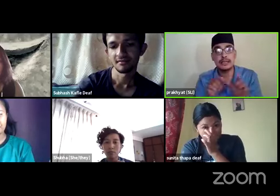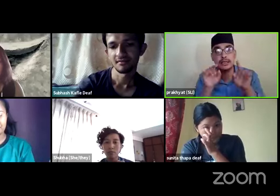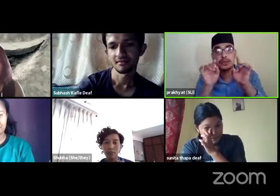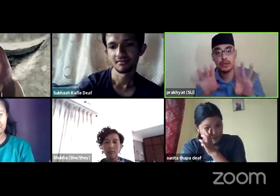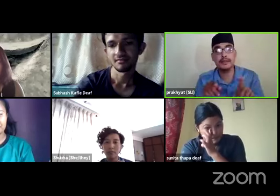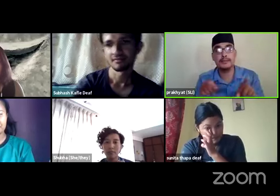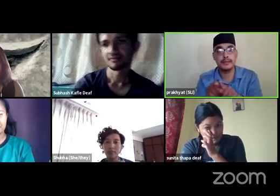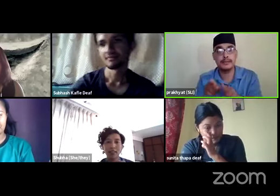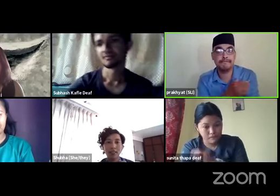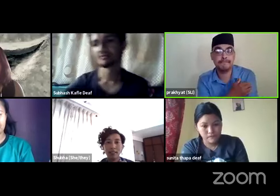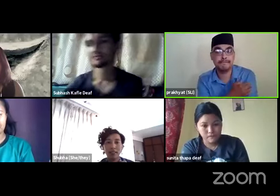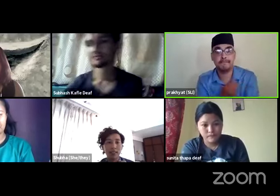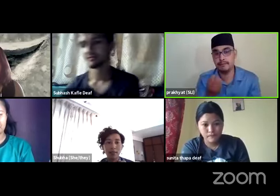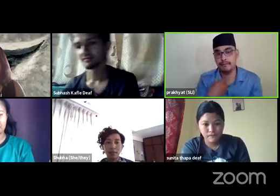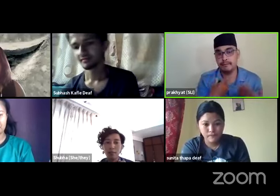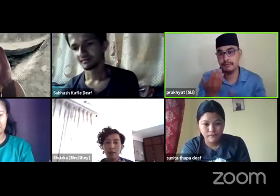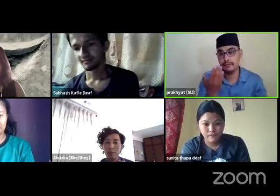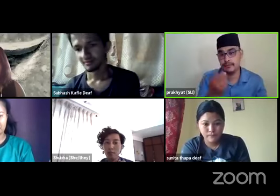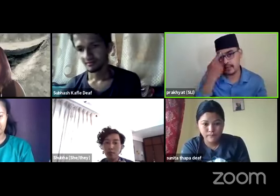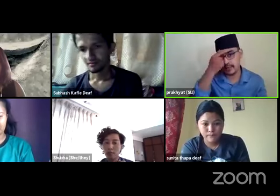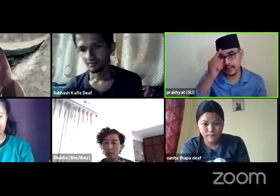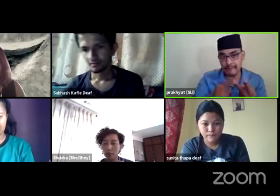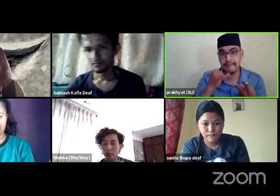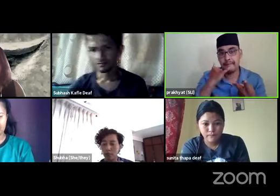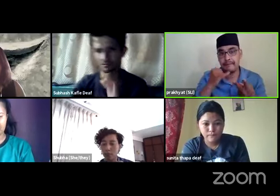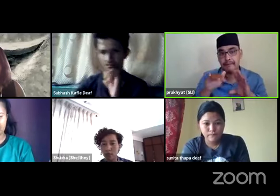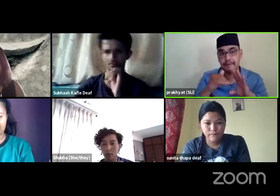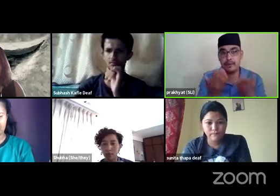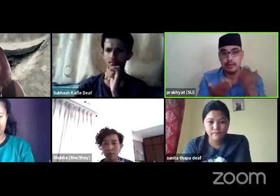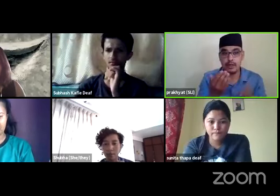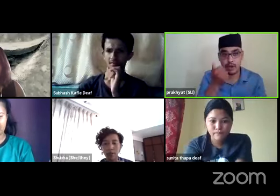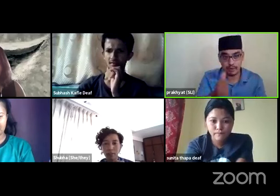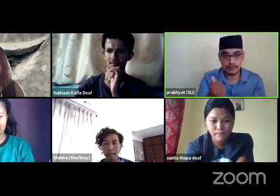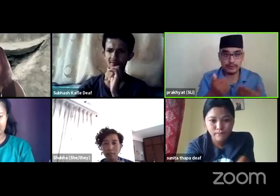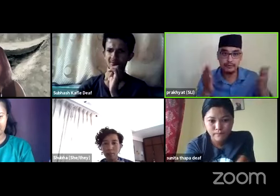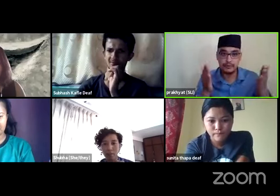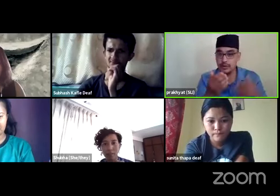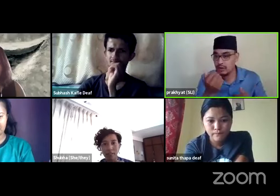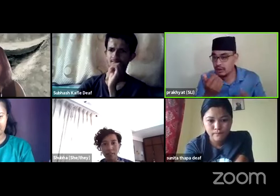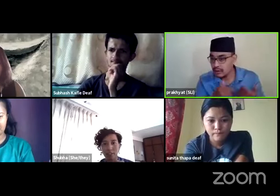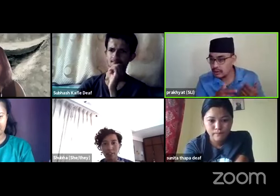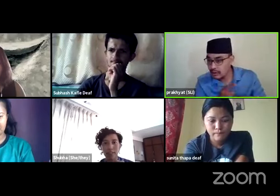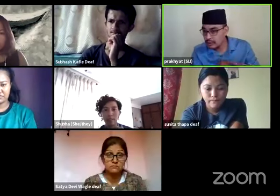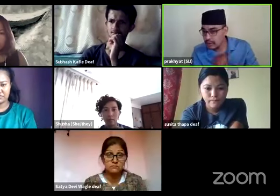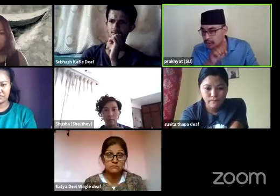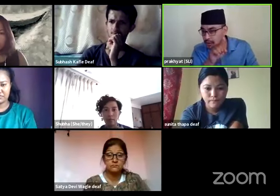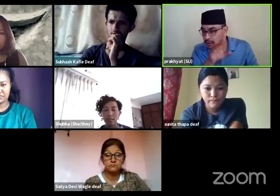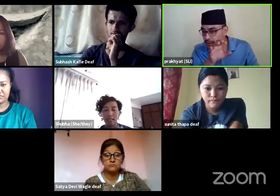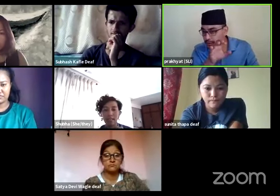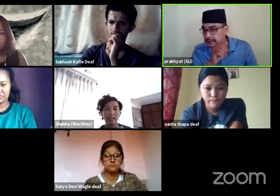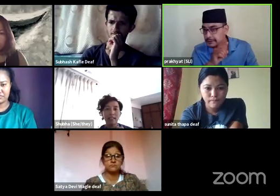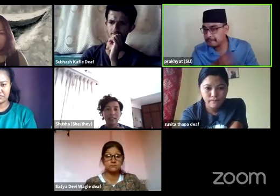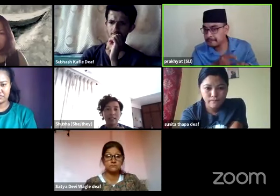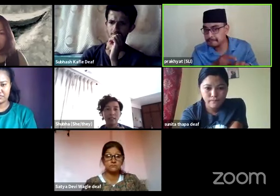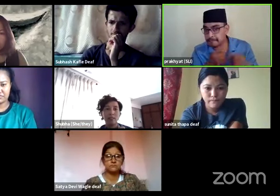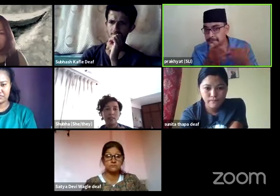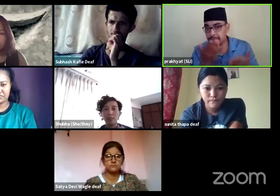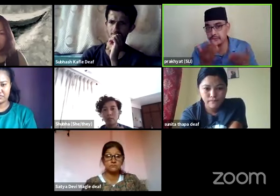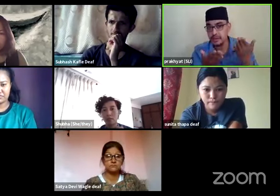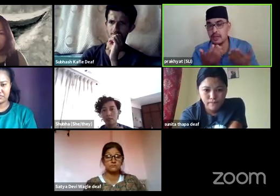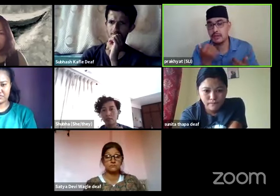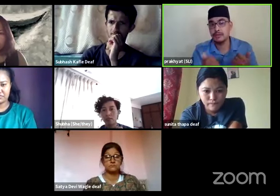यसो भनिदिनुहोस् न त्यति भन्दै म अब फ्लोर ओपन गर्छु हामीसँग लगभग हामीले अलिक अन्कायौँ 15 मिनट जति बस्छौँ होला यहाँ त्यति